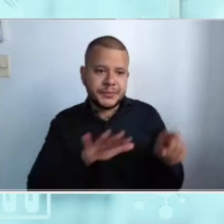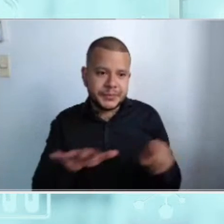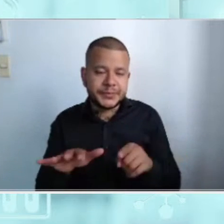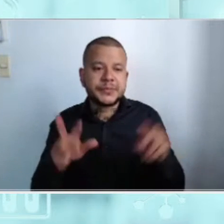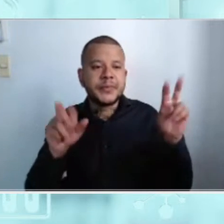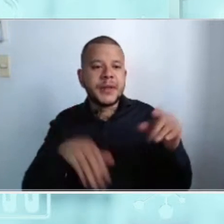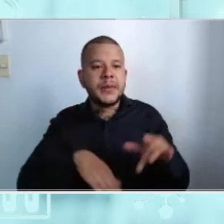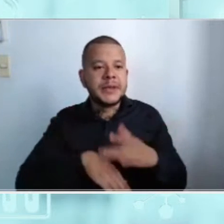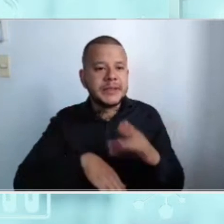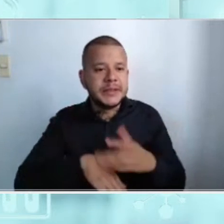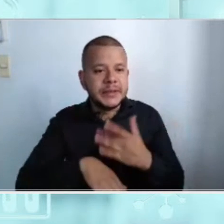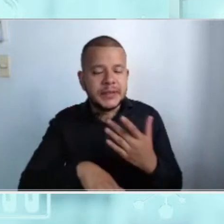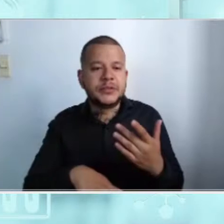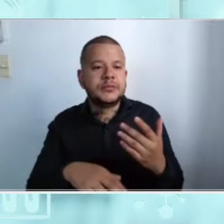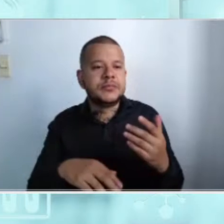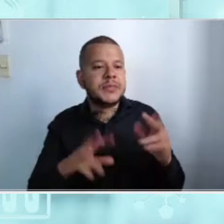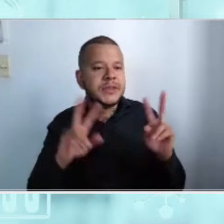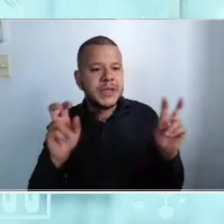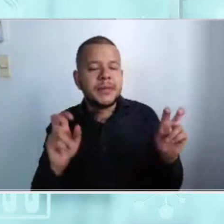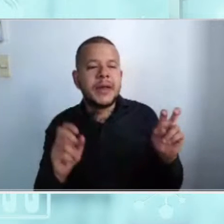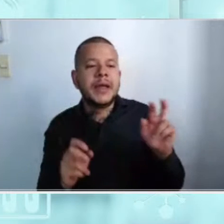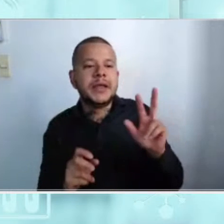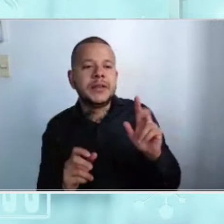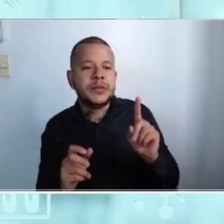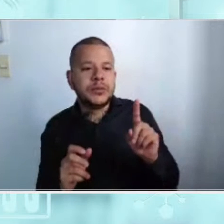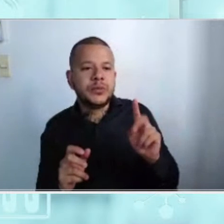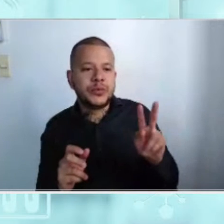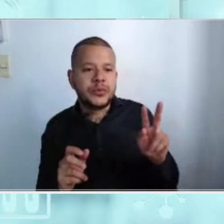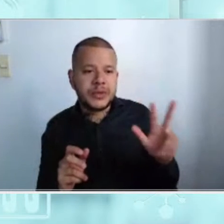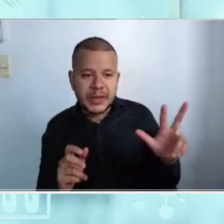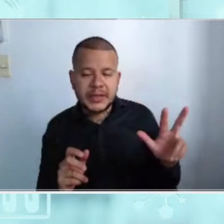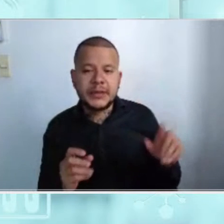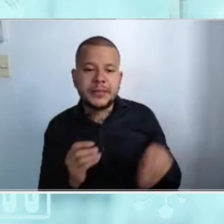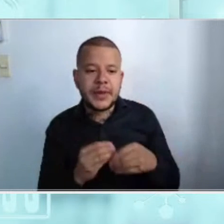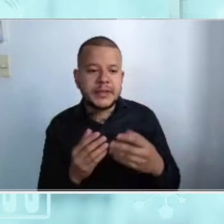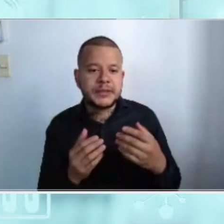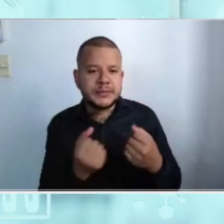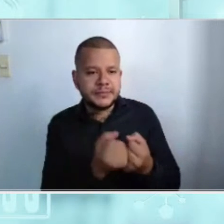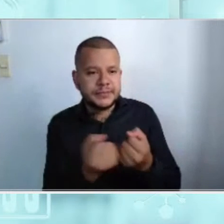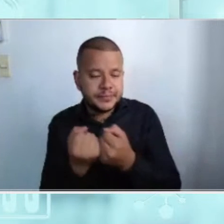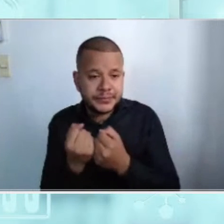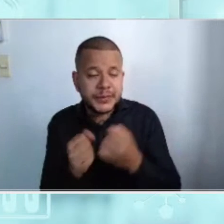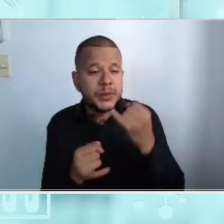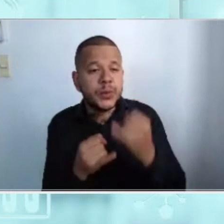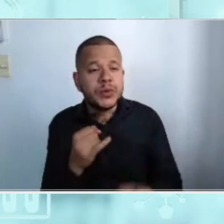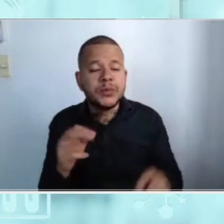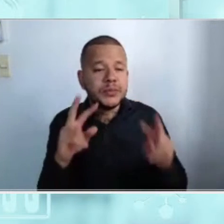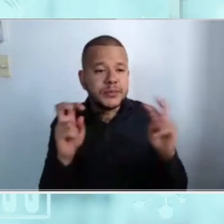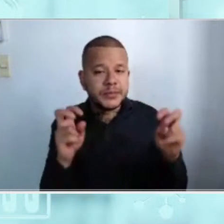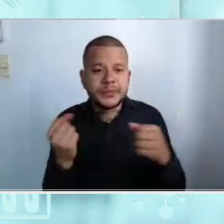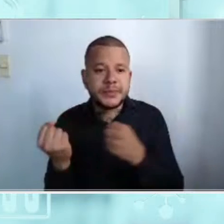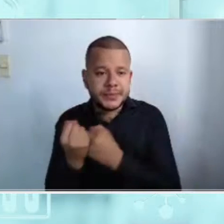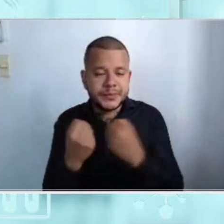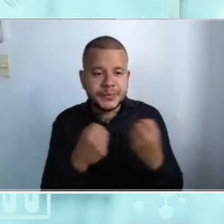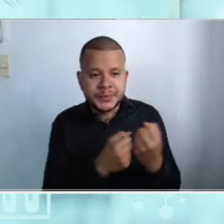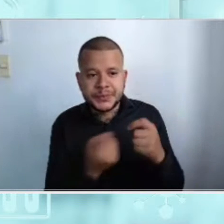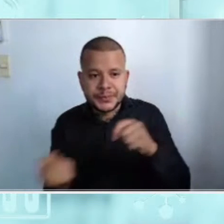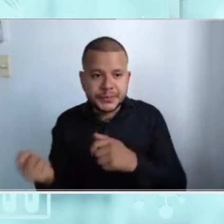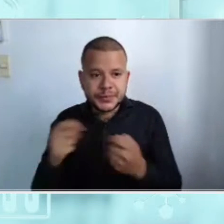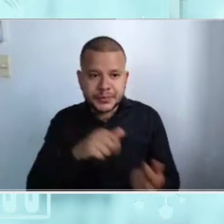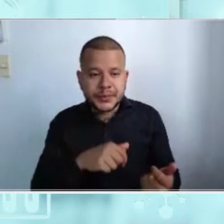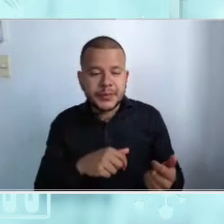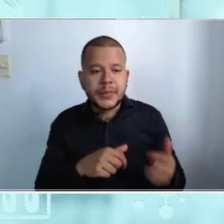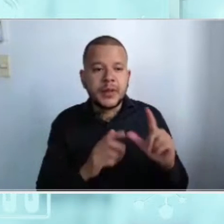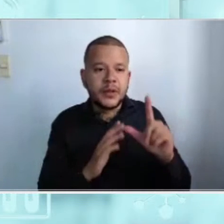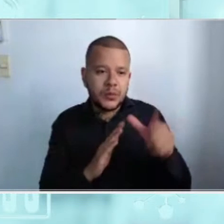resolución 113, de que debemos todos apoyar, y por último en el tema de la cofinanciación, que más adelante nos va a hablar de